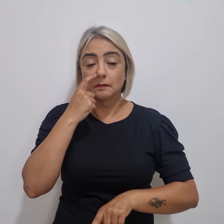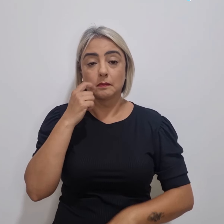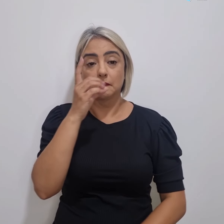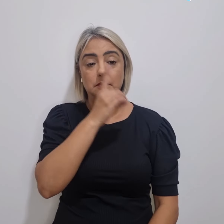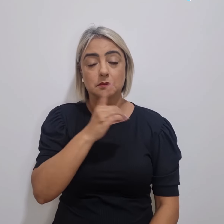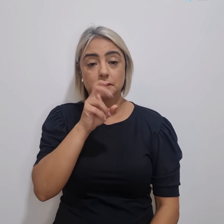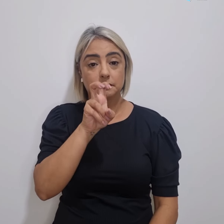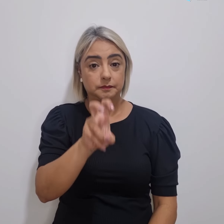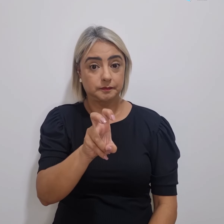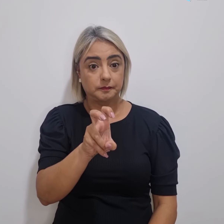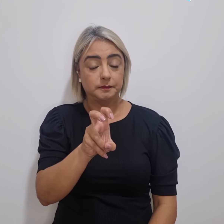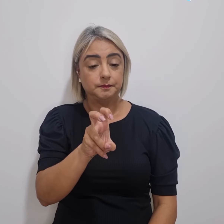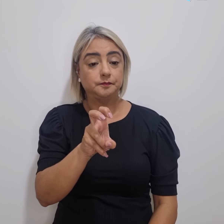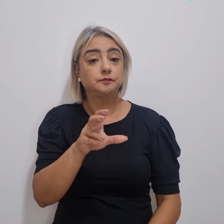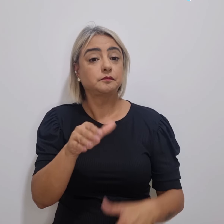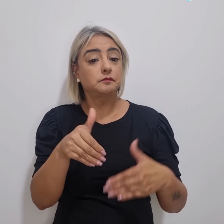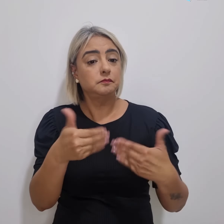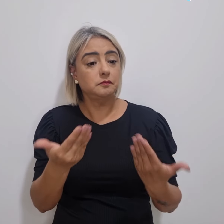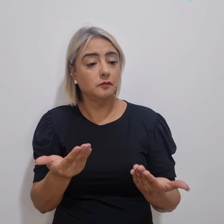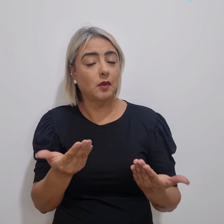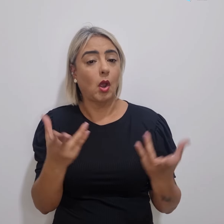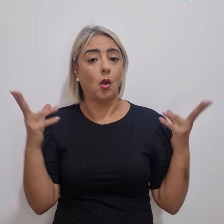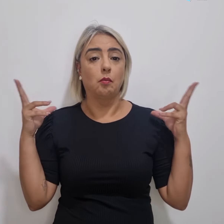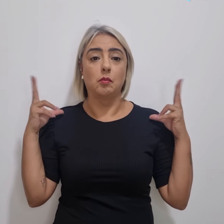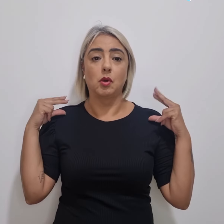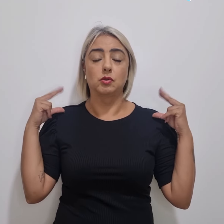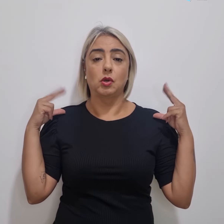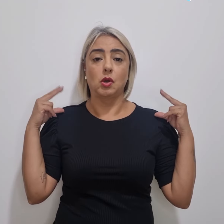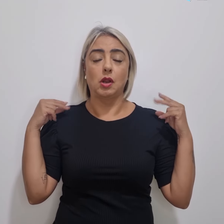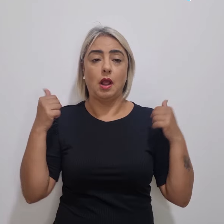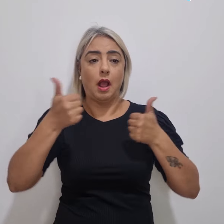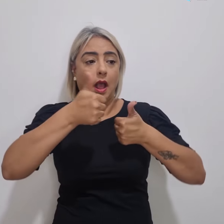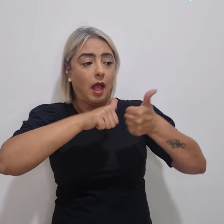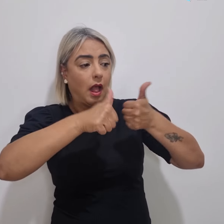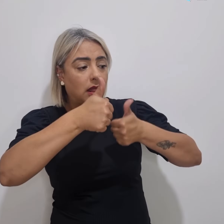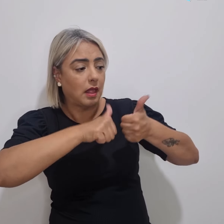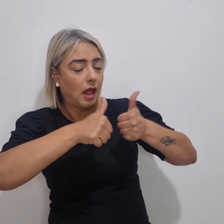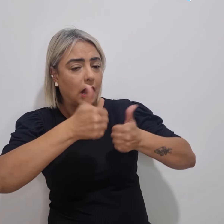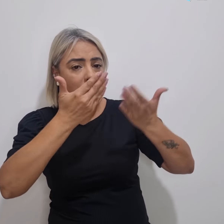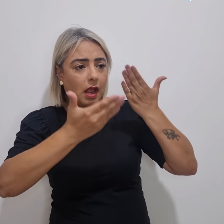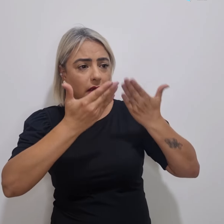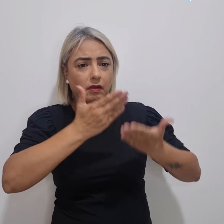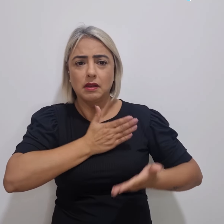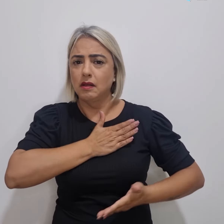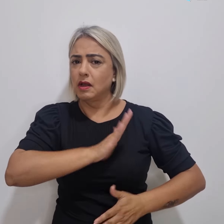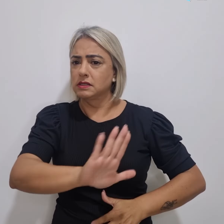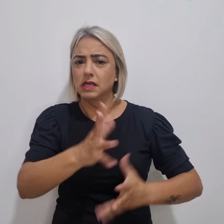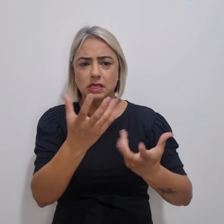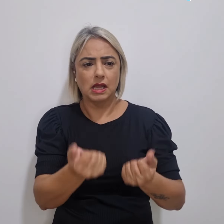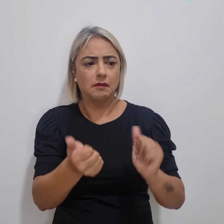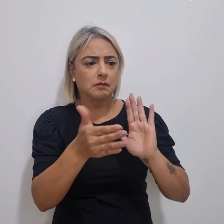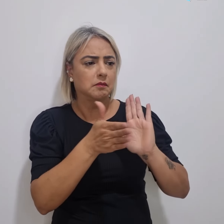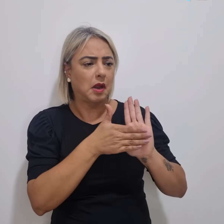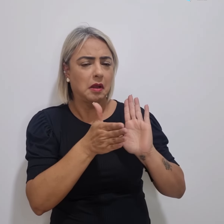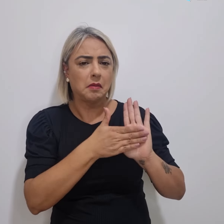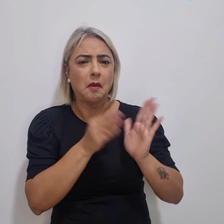5, enquanto os rodoviários analisavam e recusavam a proposta insuficiente